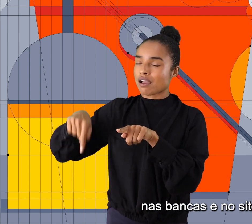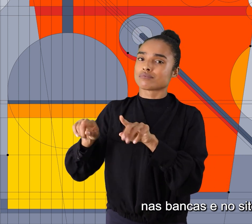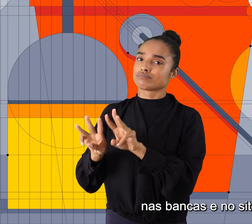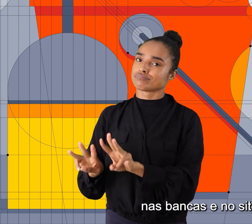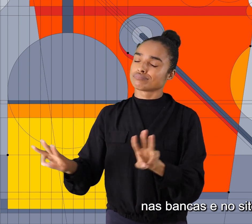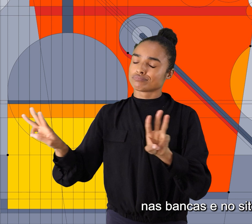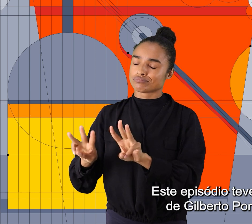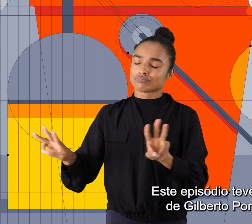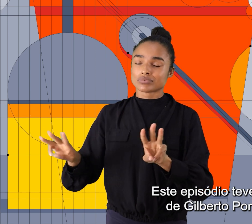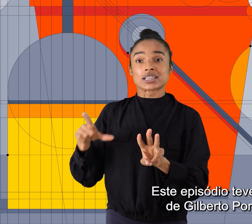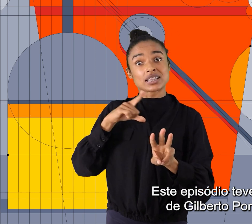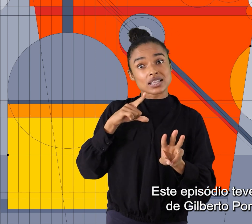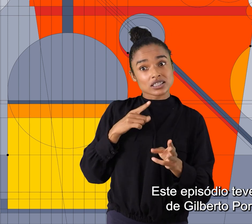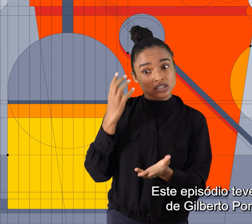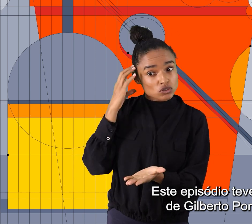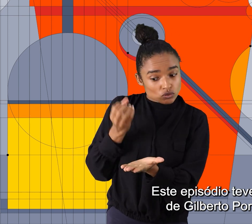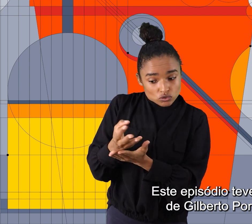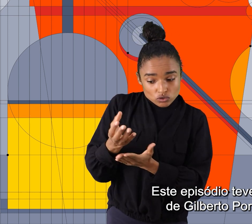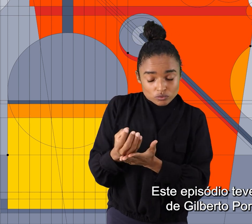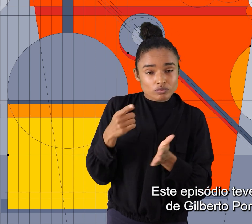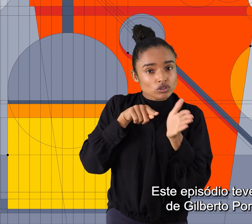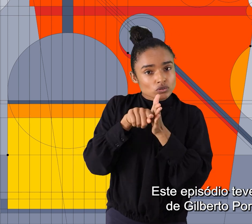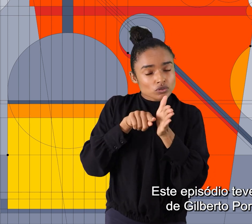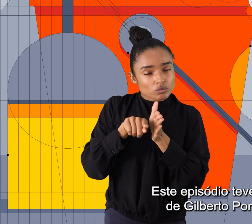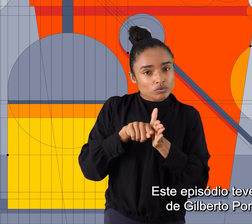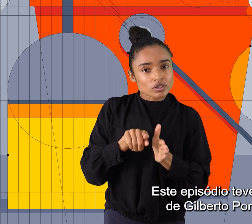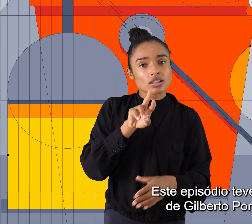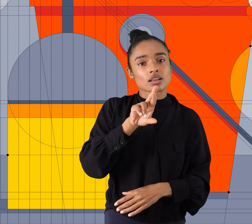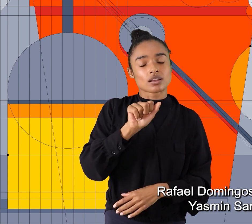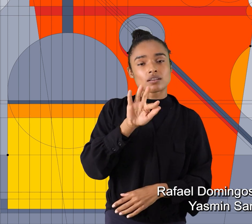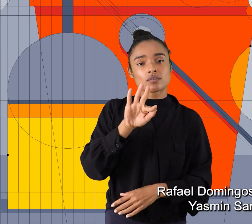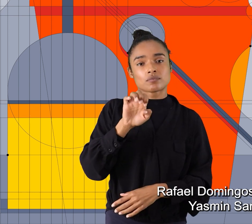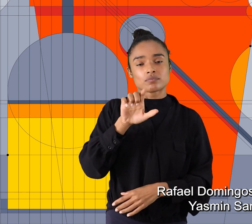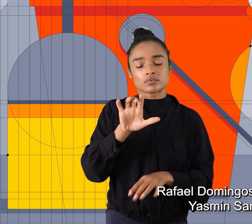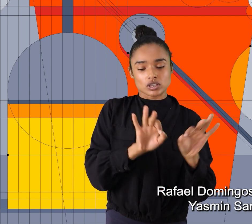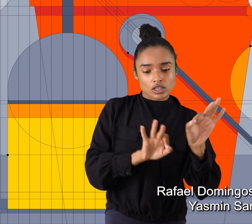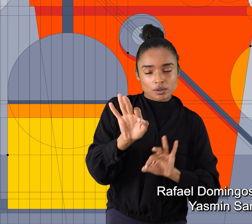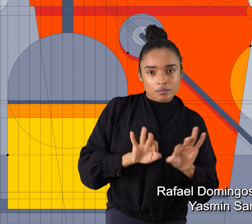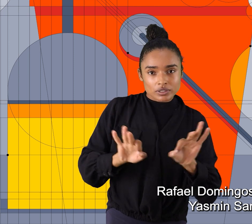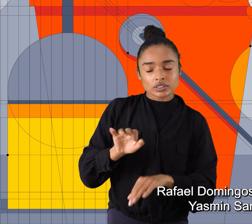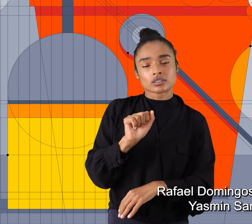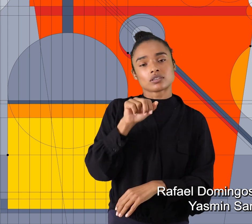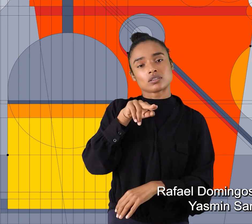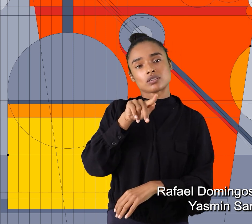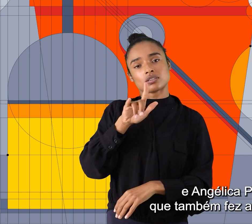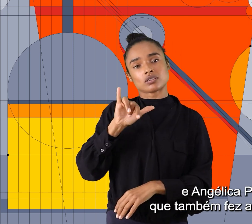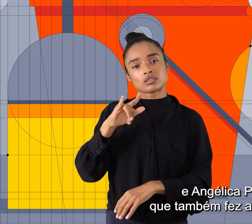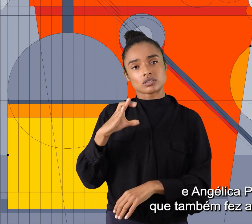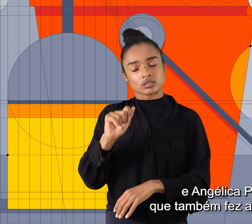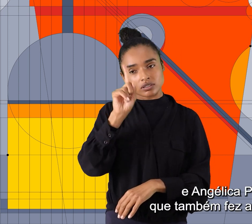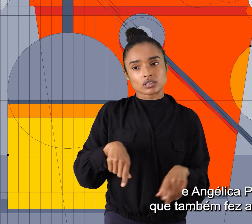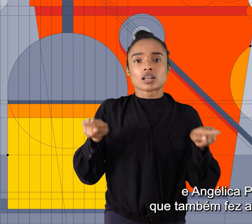site da revista. Este episódio teve pesquisa de Gilberto Porcidônio, Rafael Domingos Oliveira, Yasmin Santos